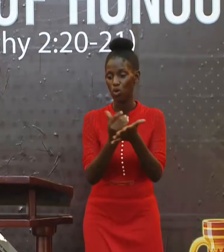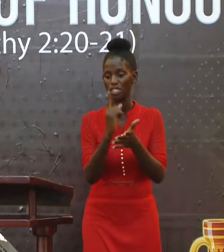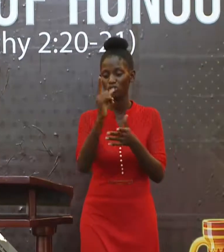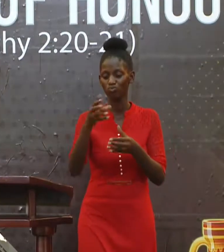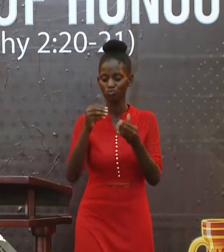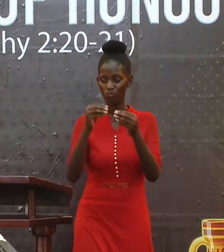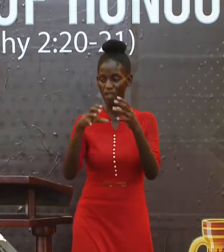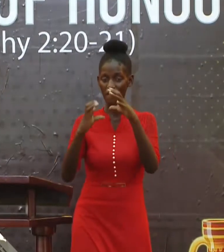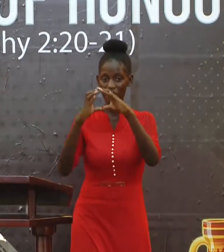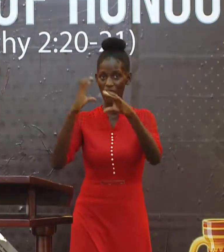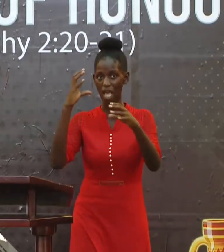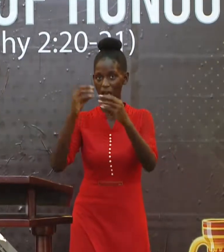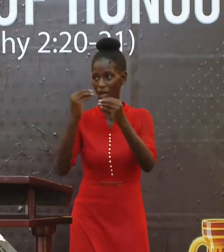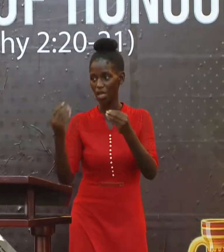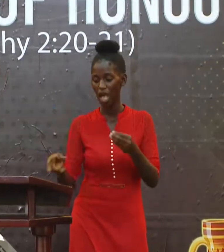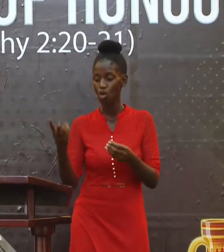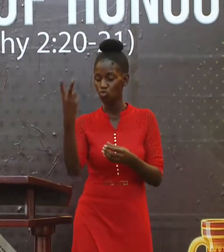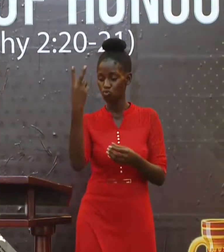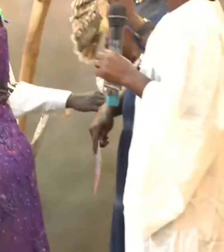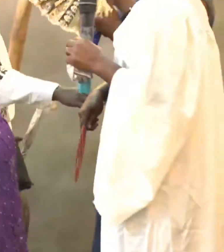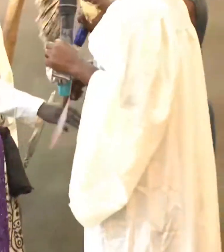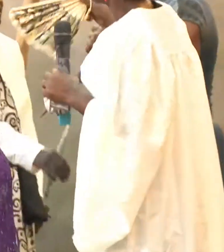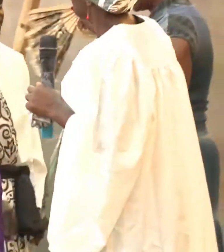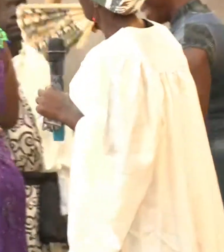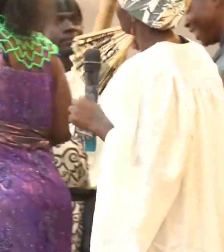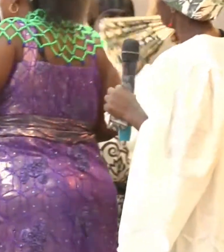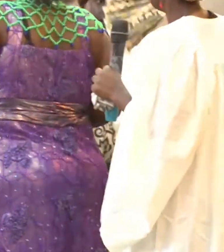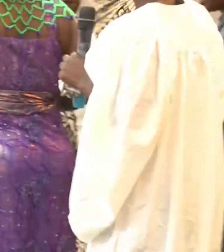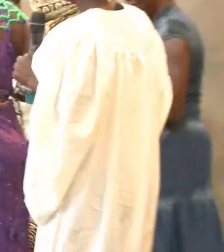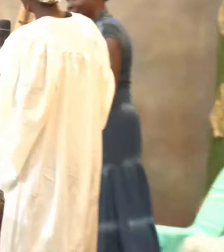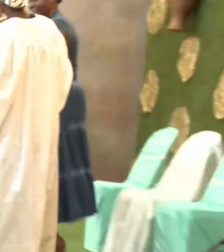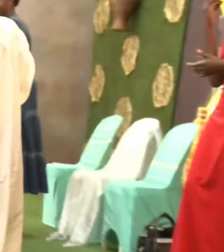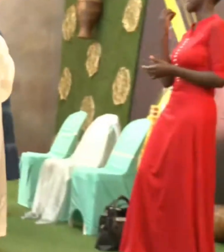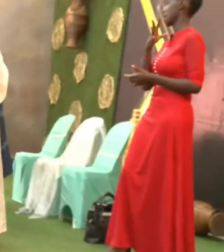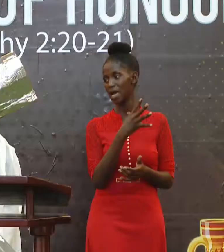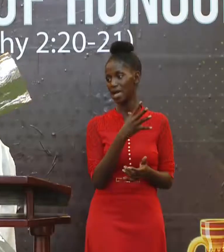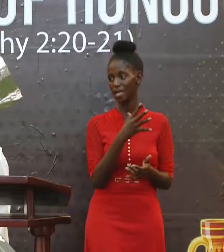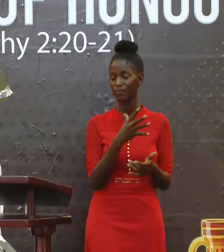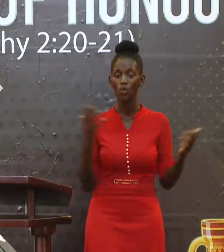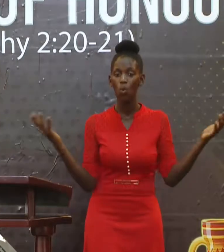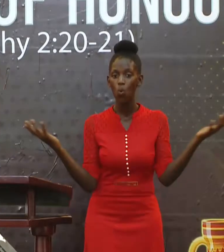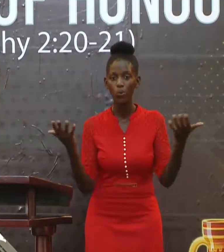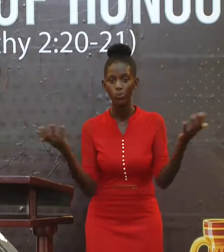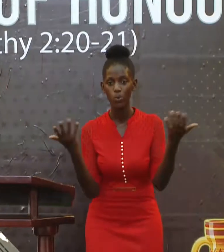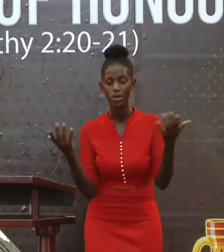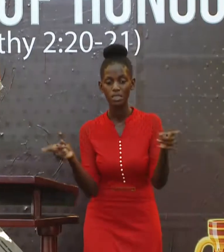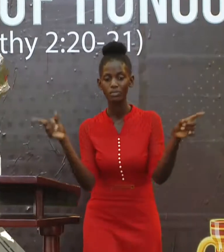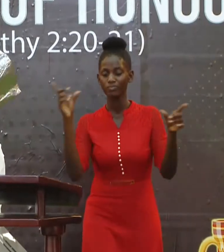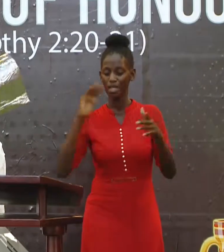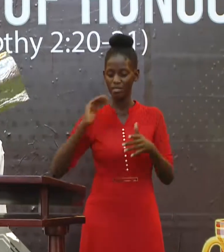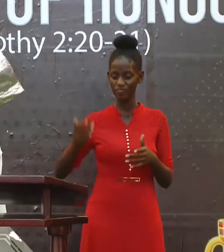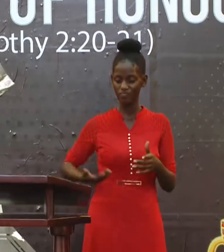muwulira. Kati nze temundaba engeri gye ndabikamu. Olabika bulungi. Mu bumedi n'obuperusi mulimu omukazi